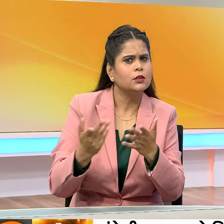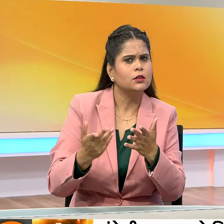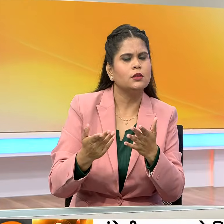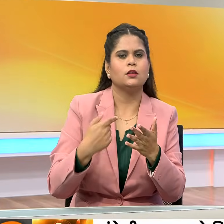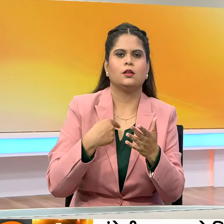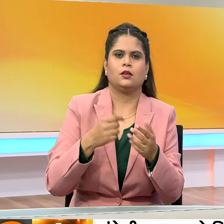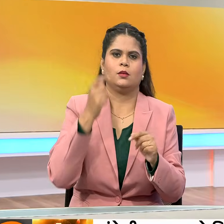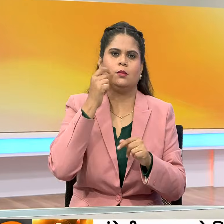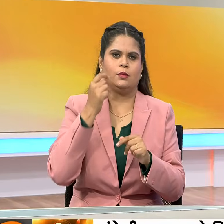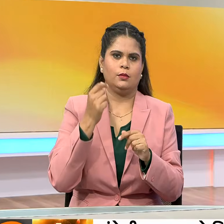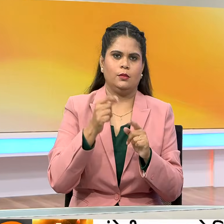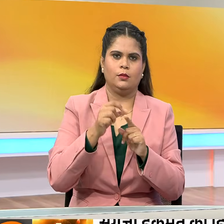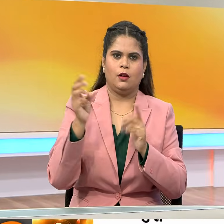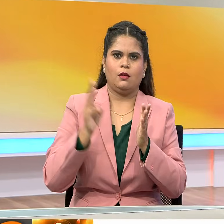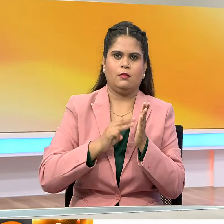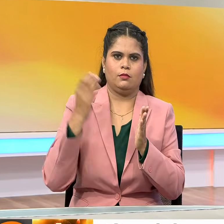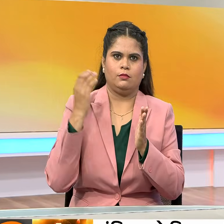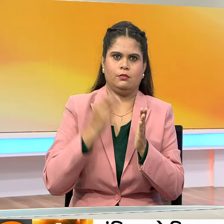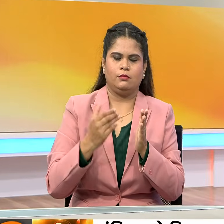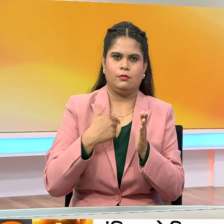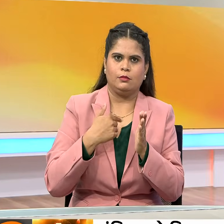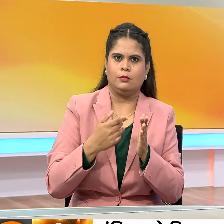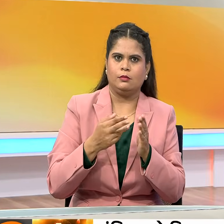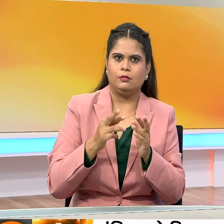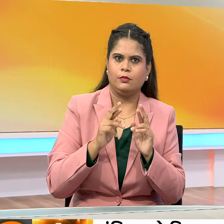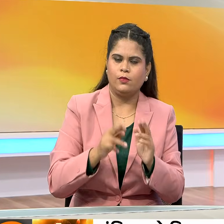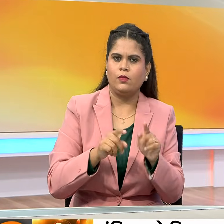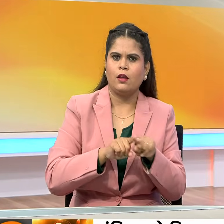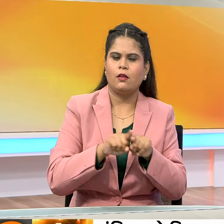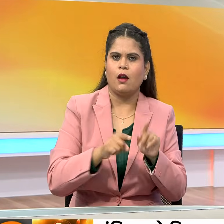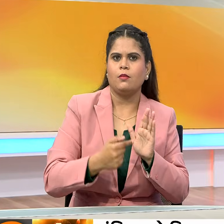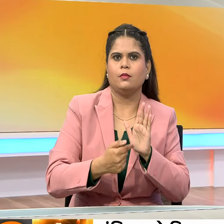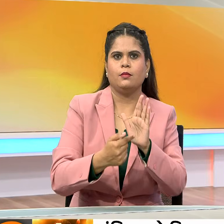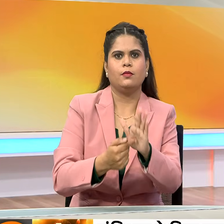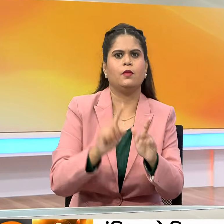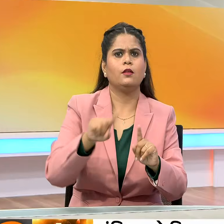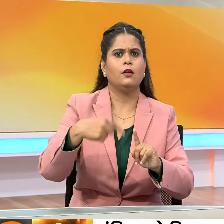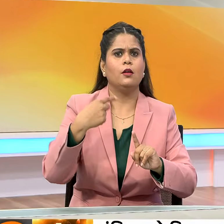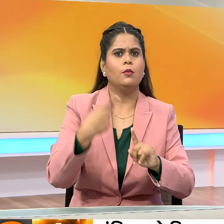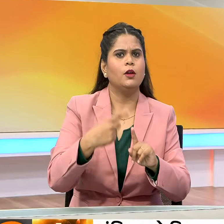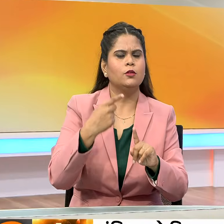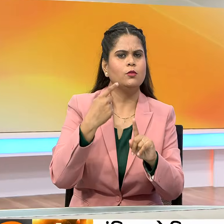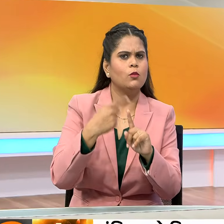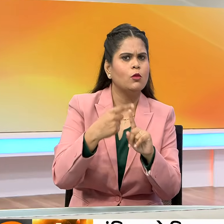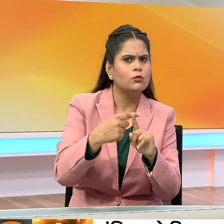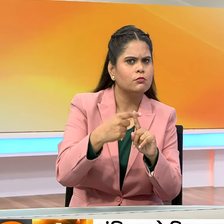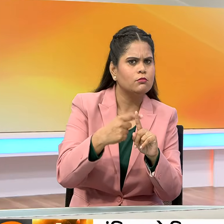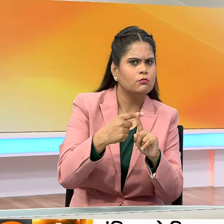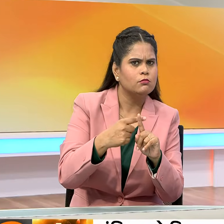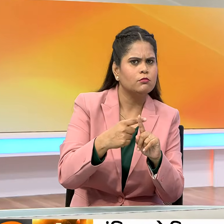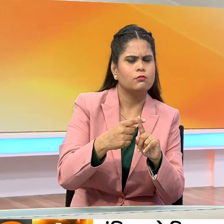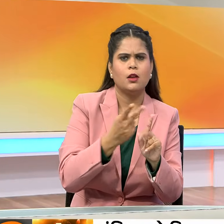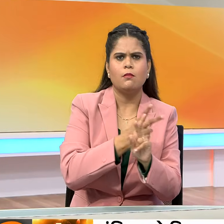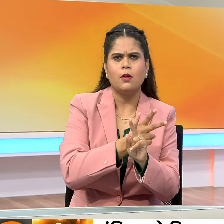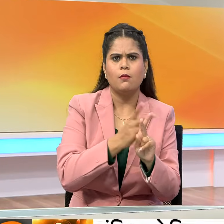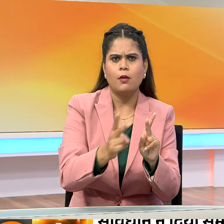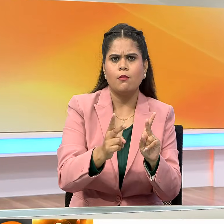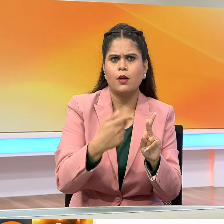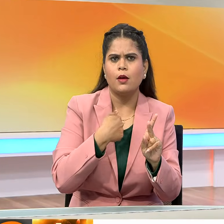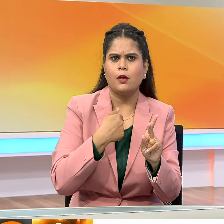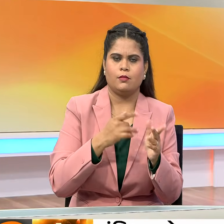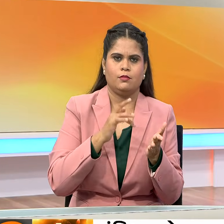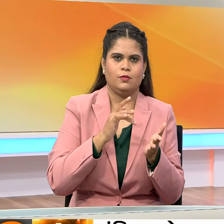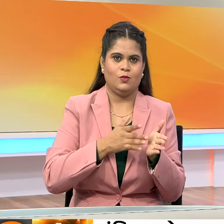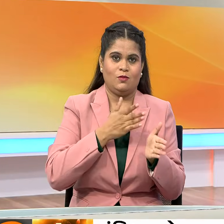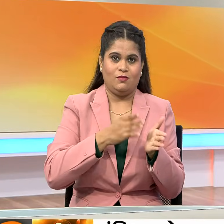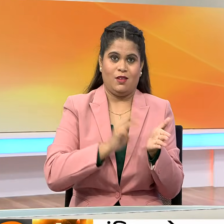प्रधानमंत्री नरेंद्र मोदी की संवेदनशीलता का उदाहरण बताया। साथ ही उन्होंने इस सकारात्मक और त्वरित फैसले के लिए रेल मंत्री